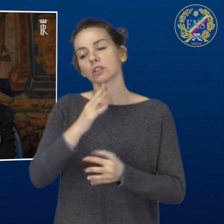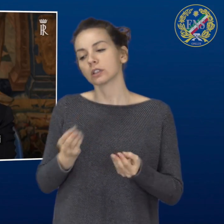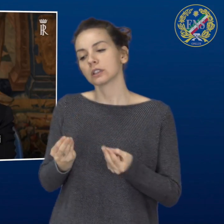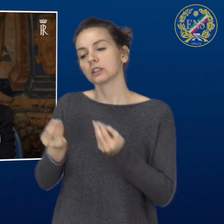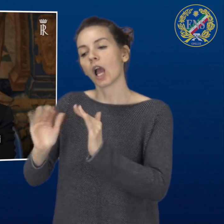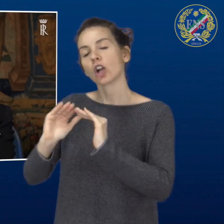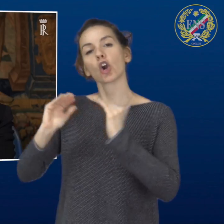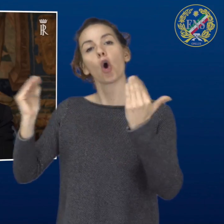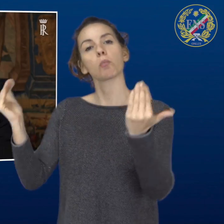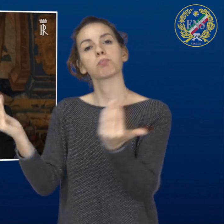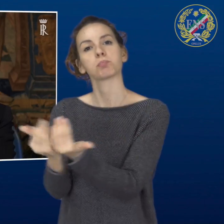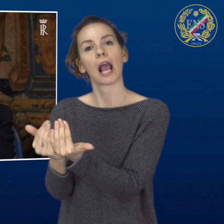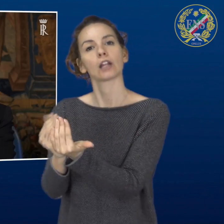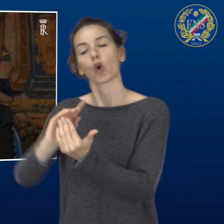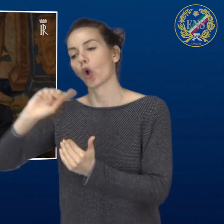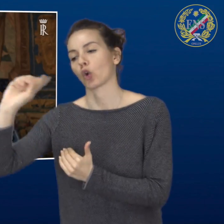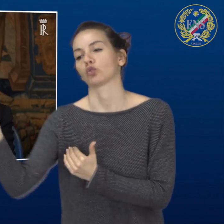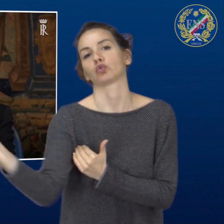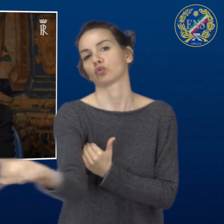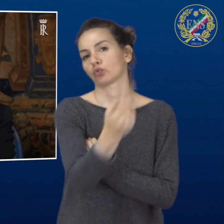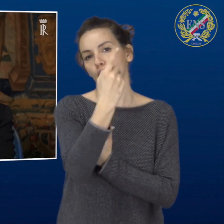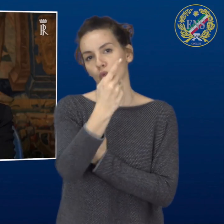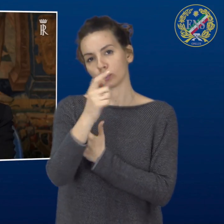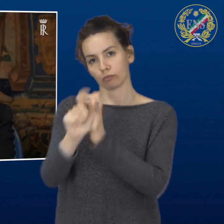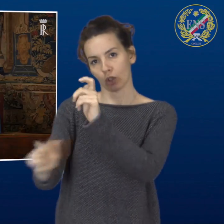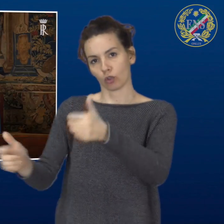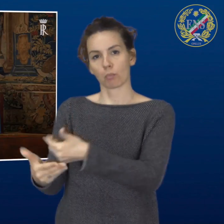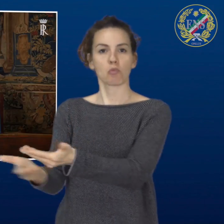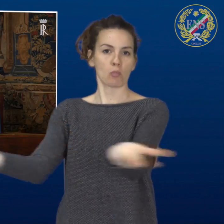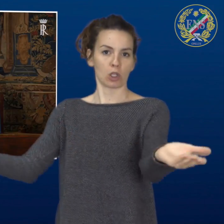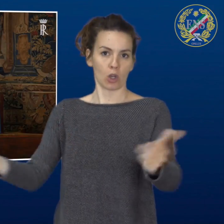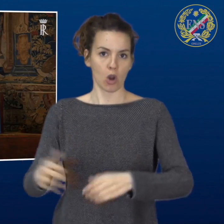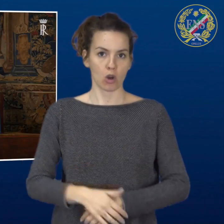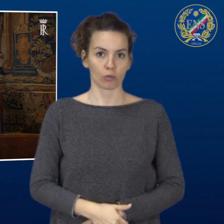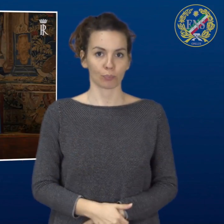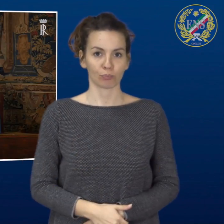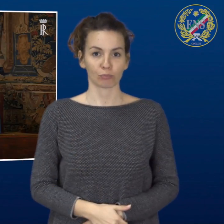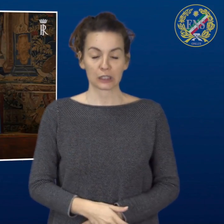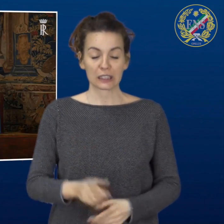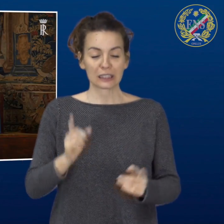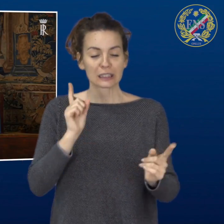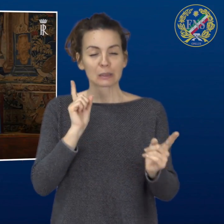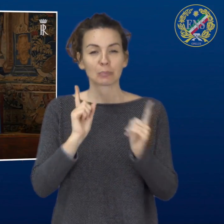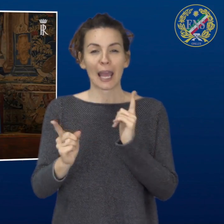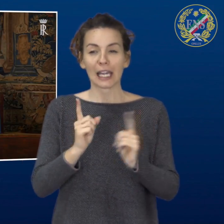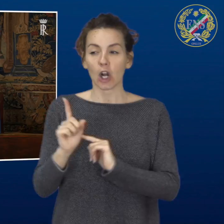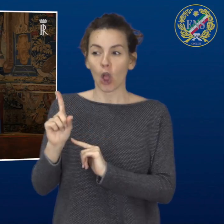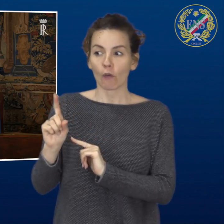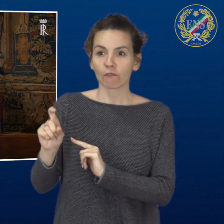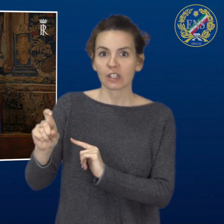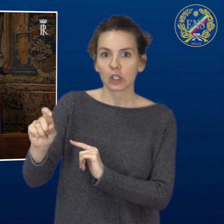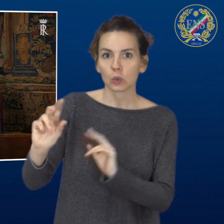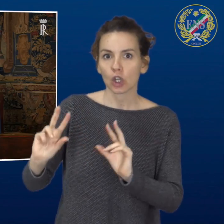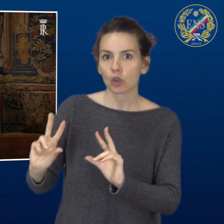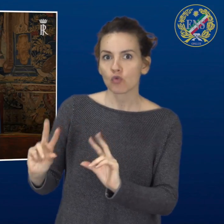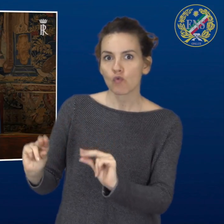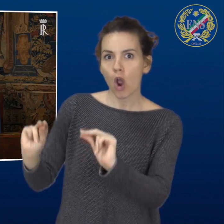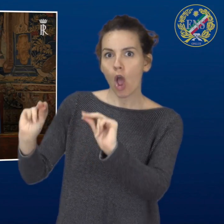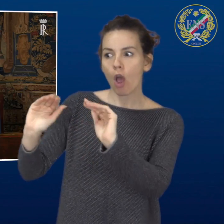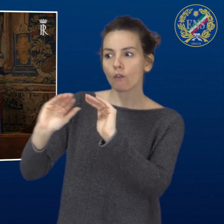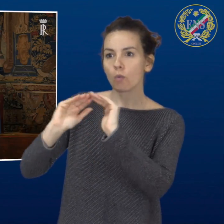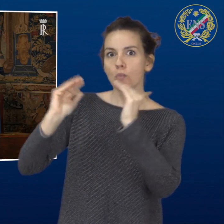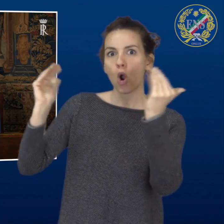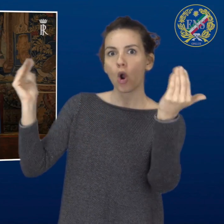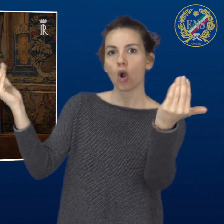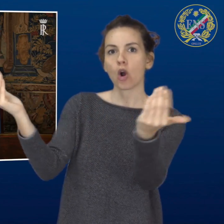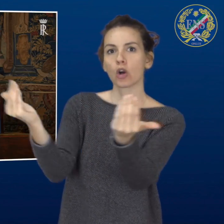nei confronti della pubblica opinione. L'insidia di un virus nuovo che sta colpendo via